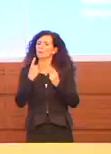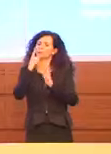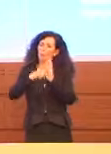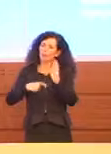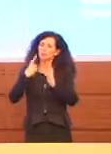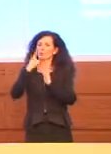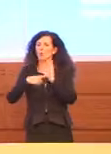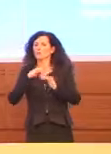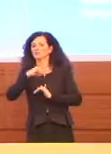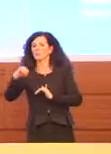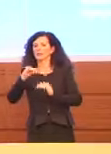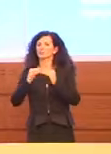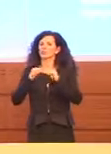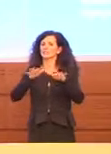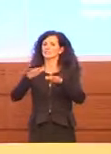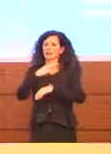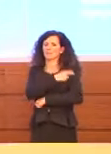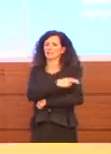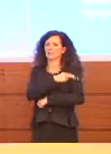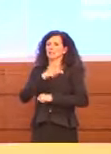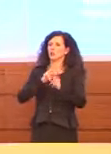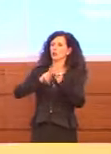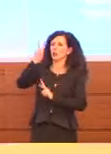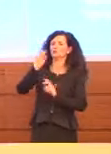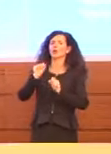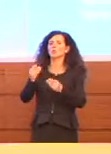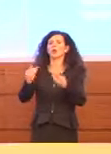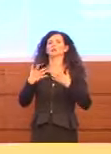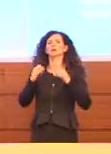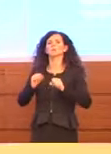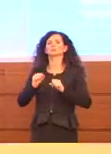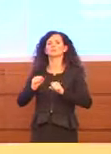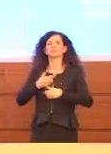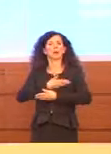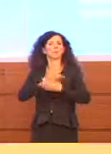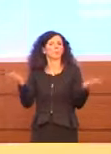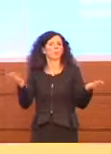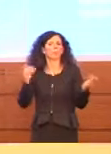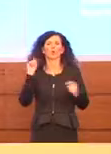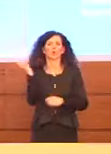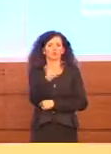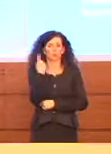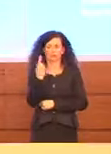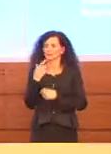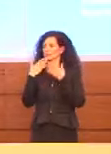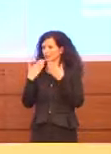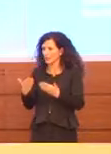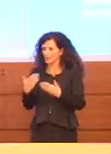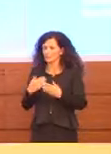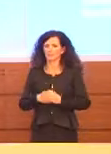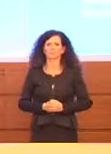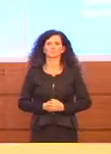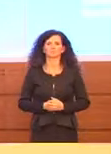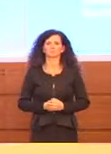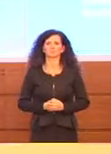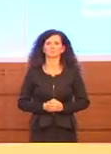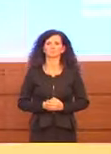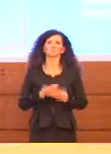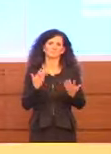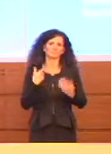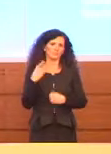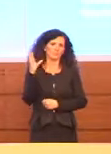nazionale arrivi a fare quello pubblico grazie capisco che purtroppo professor brusaferro non le ha